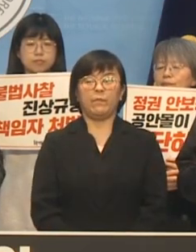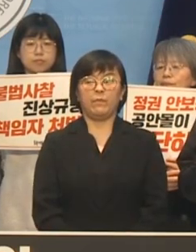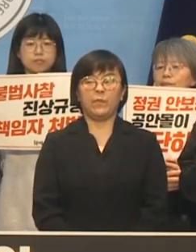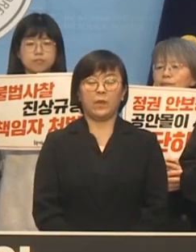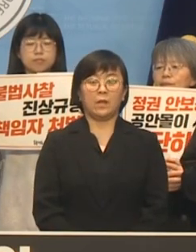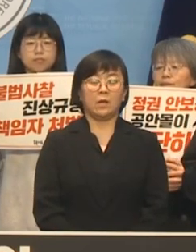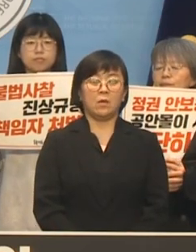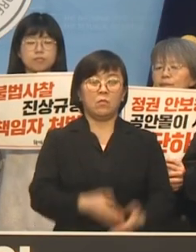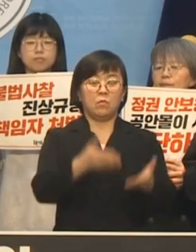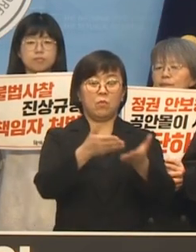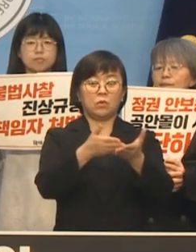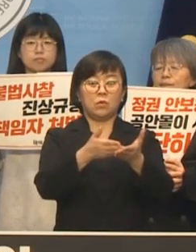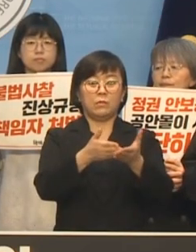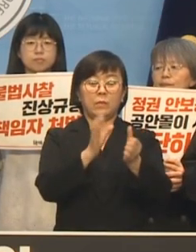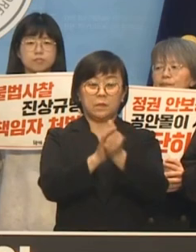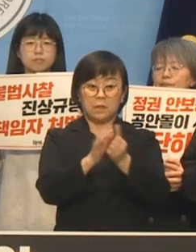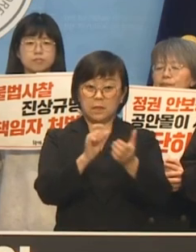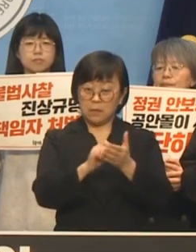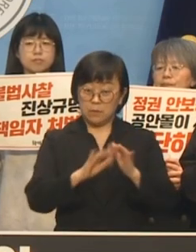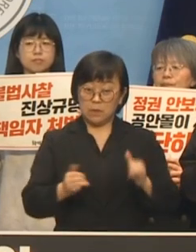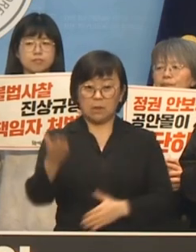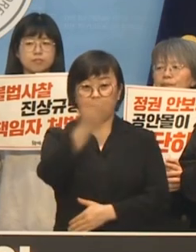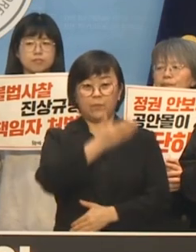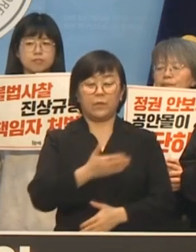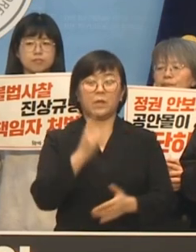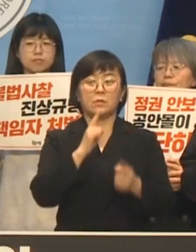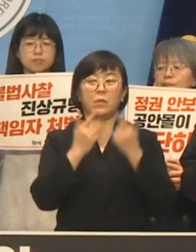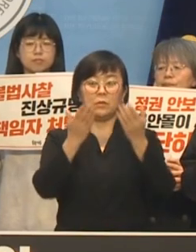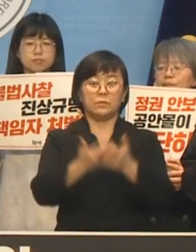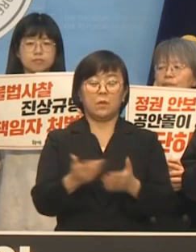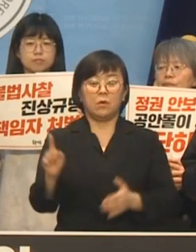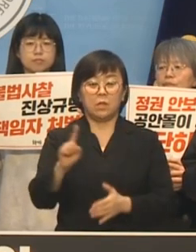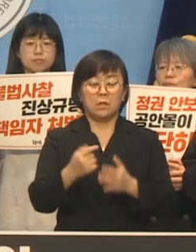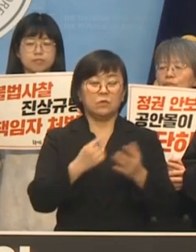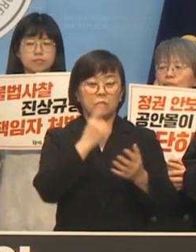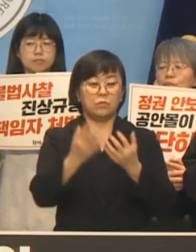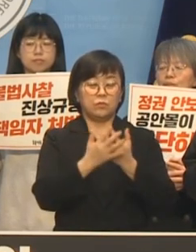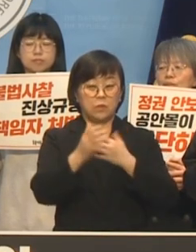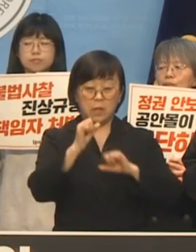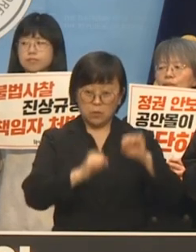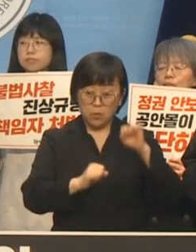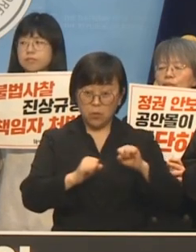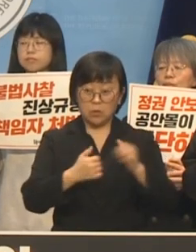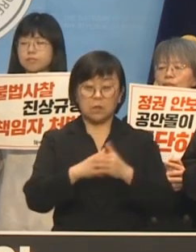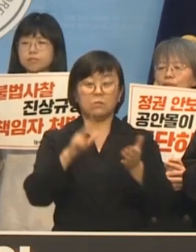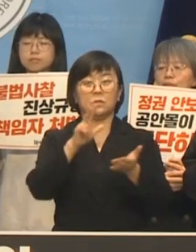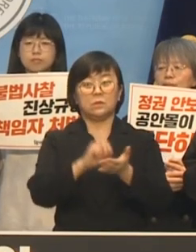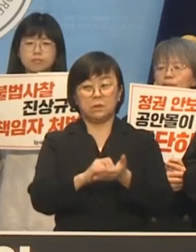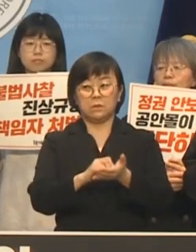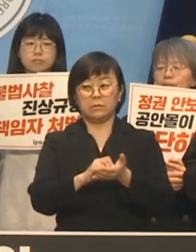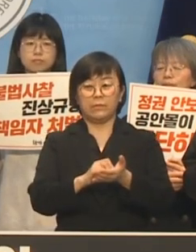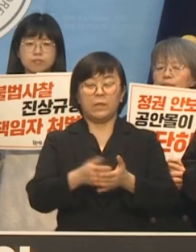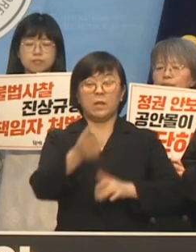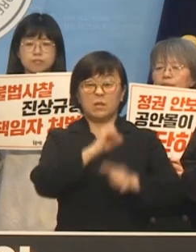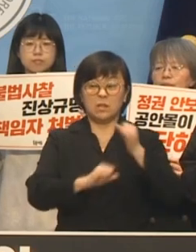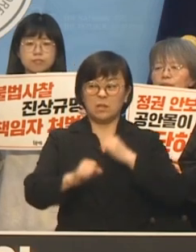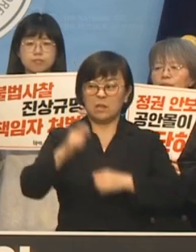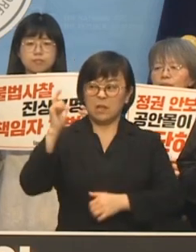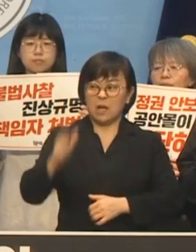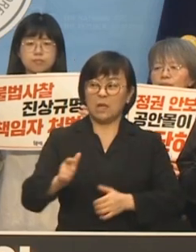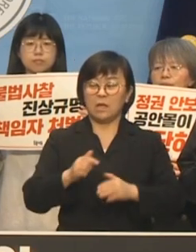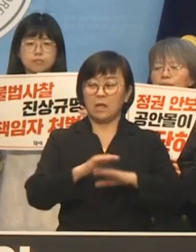우리 보도를 맡아주시는 우리 기자님들께도 말씀드리겠습니다. 저희 촛불행동 차원에서 이 문제를 적극 강력하게